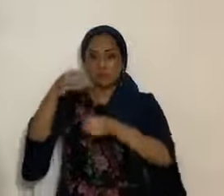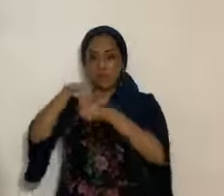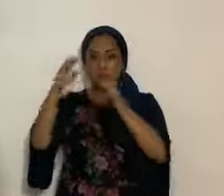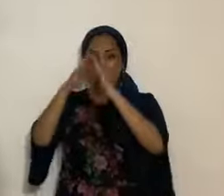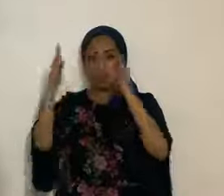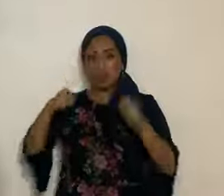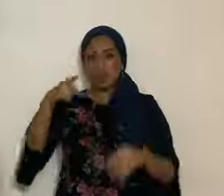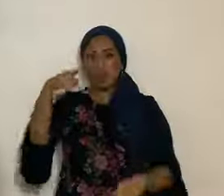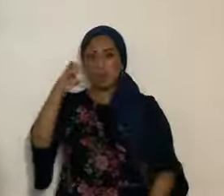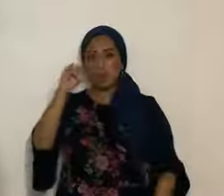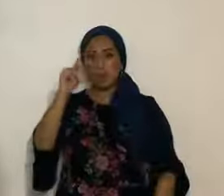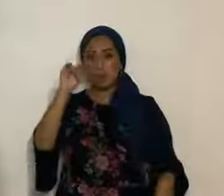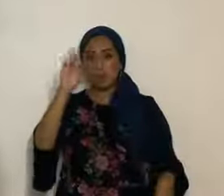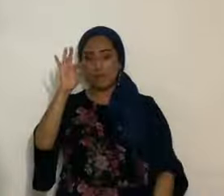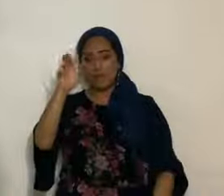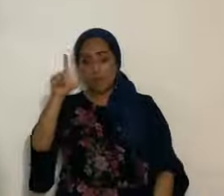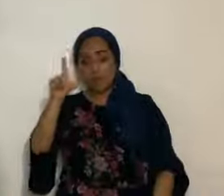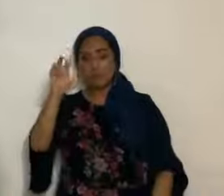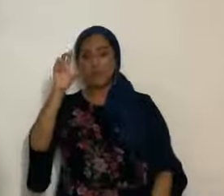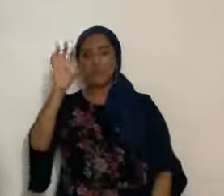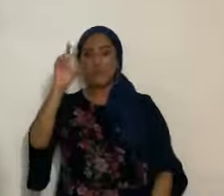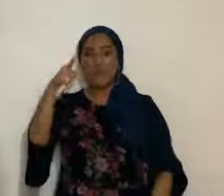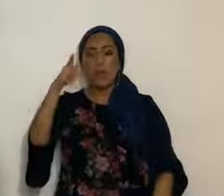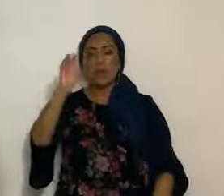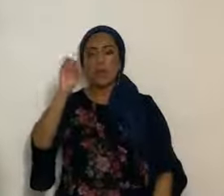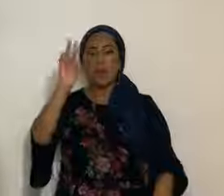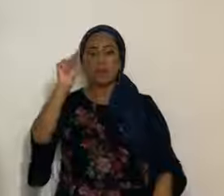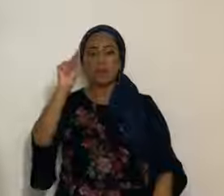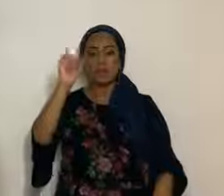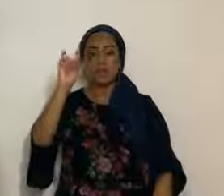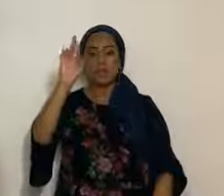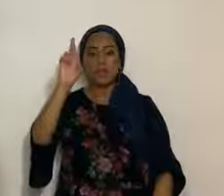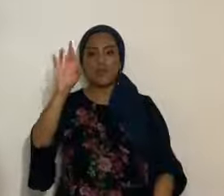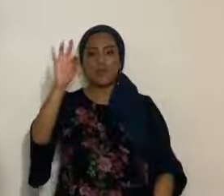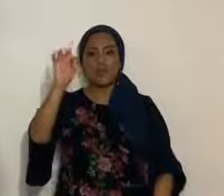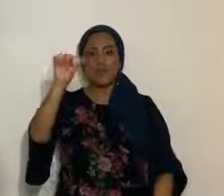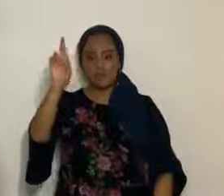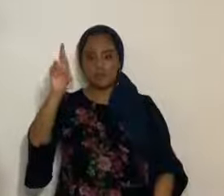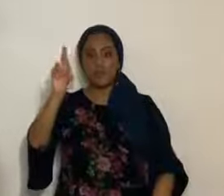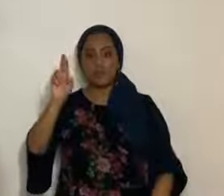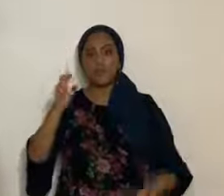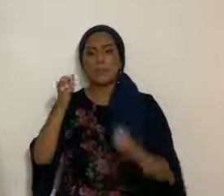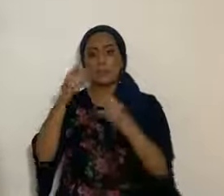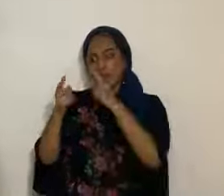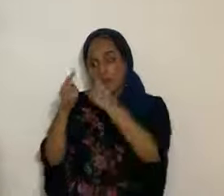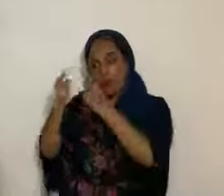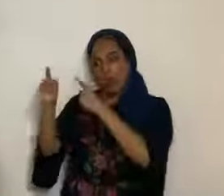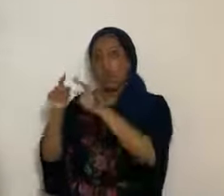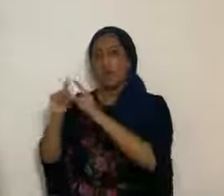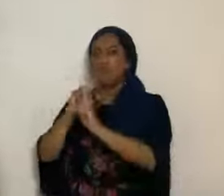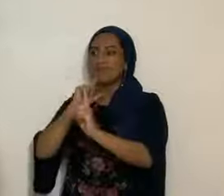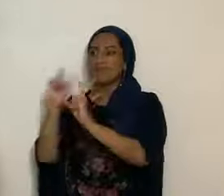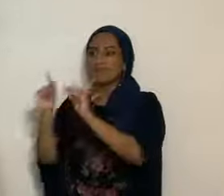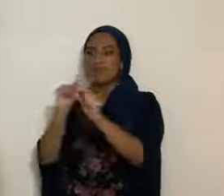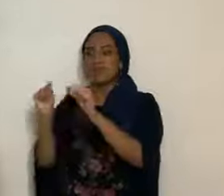Potifar, fue calumniado por mantenerse apartado de pecar en contra de Elohim.